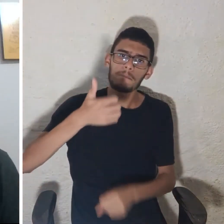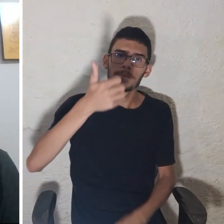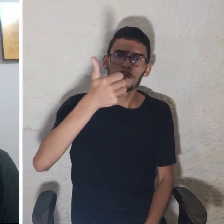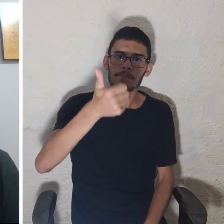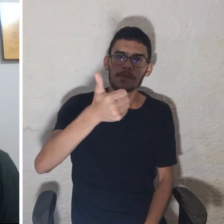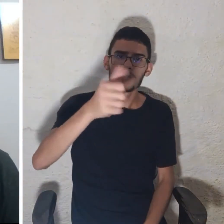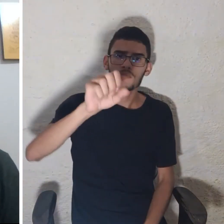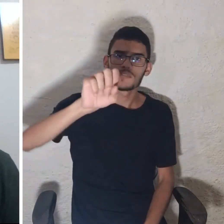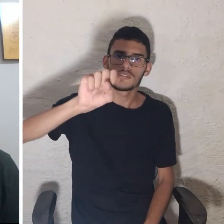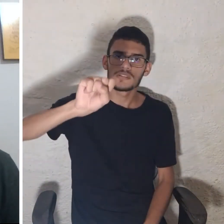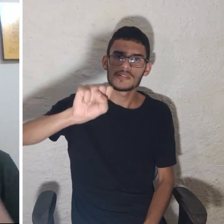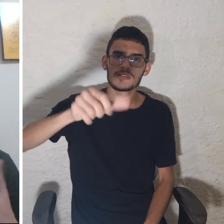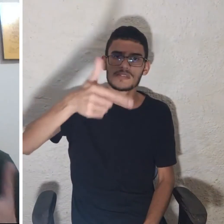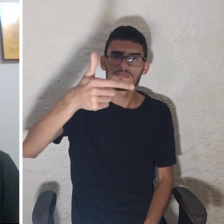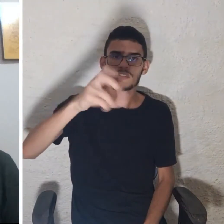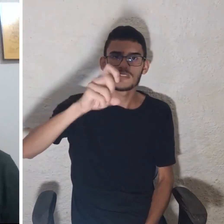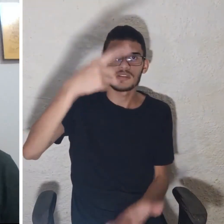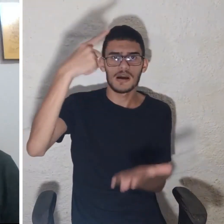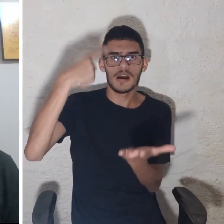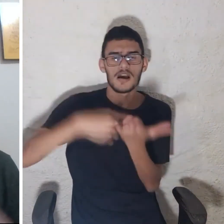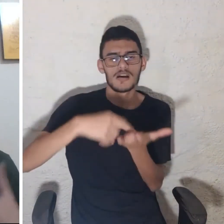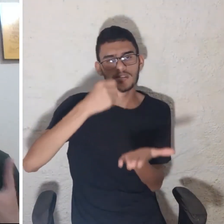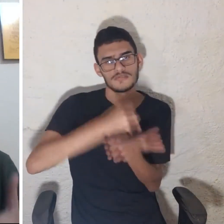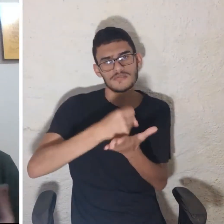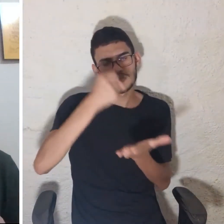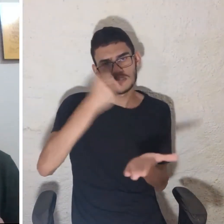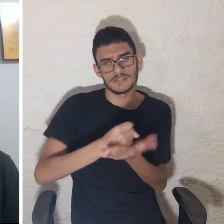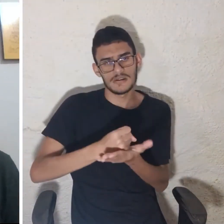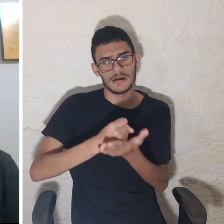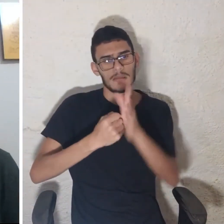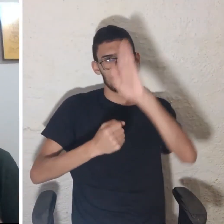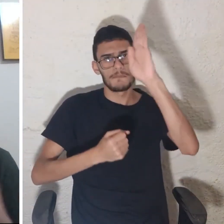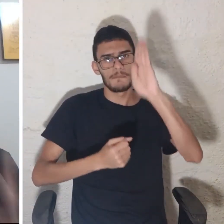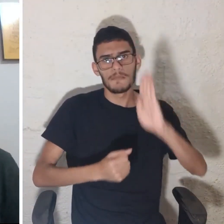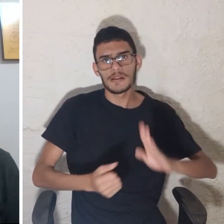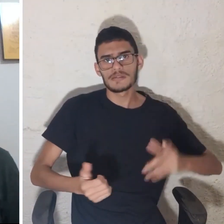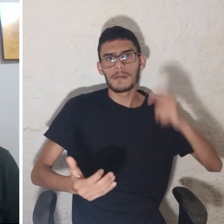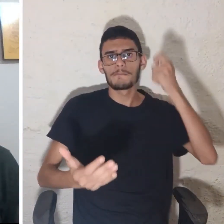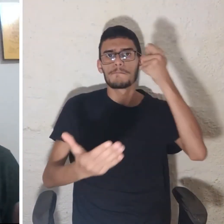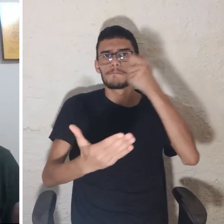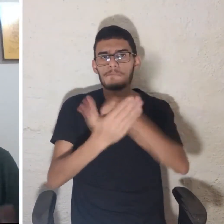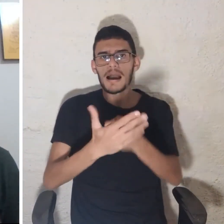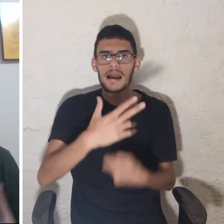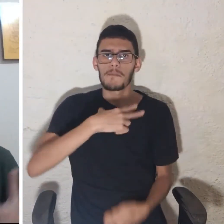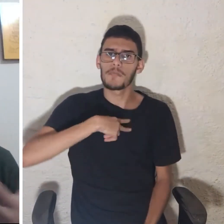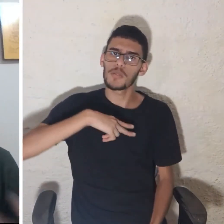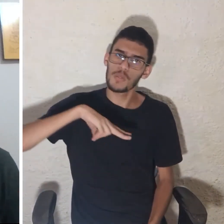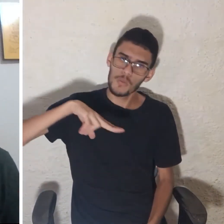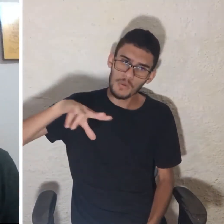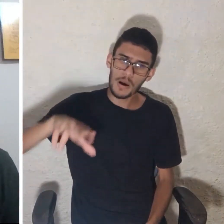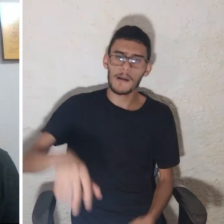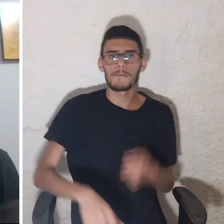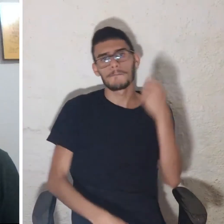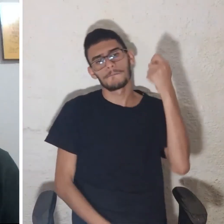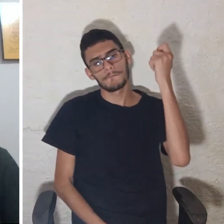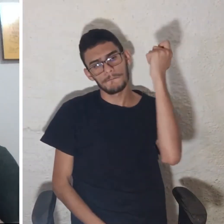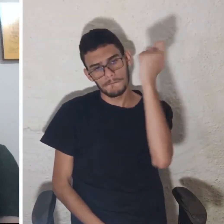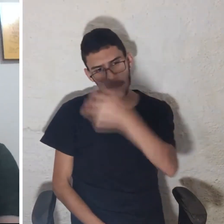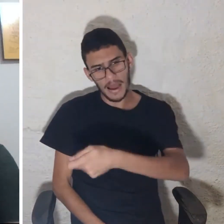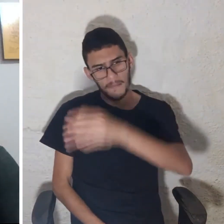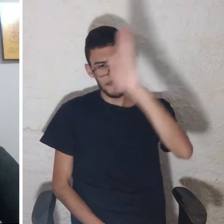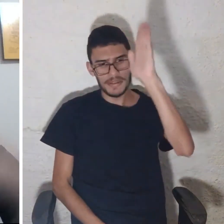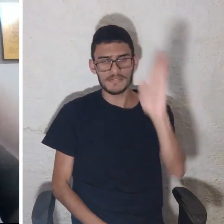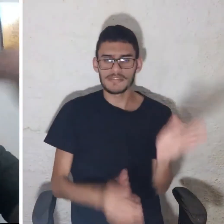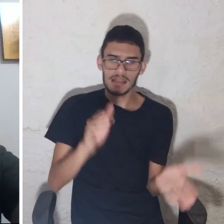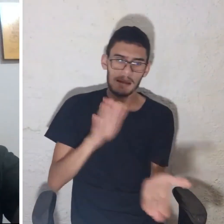ano de 1825, que a partir de um acordo que o Brasil inclusive teve que pagar aos portugueses, indenizar os portugueses, como o Brasil não